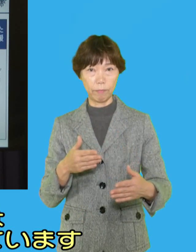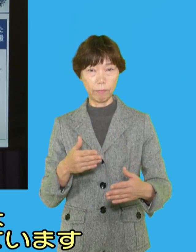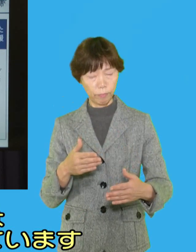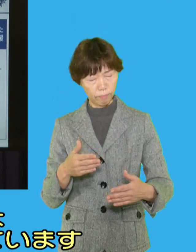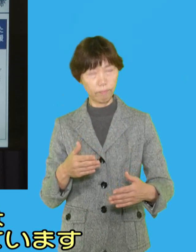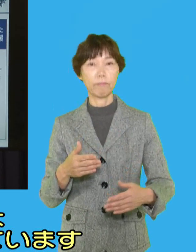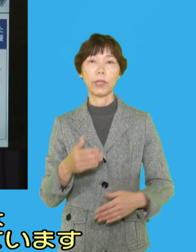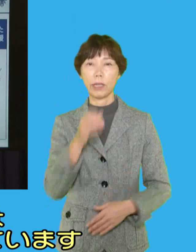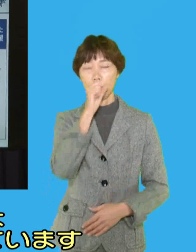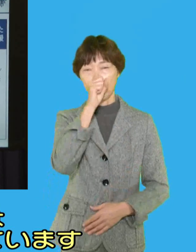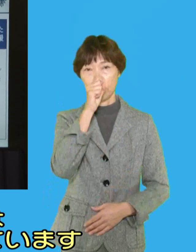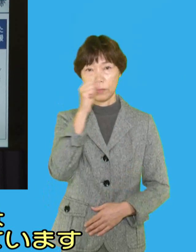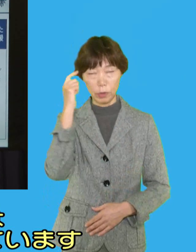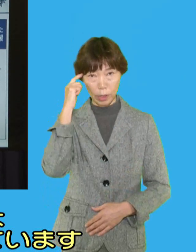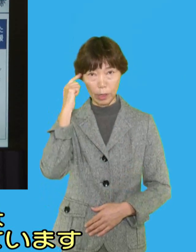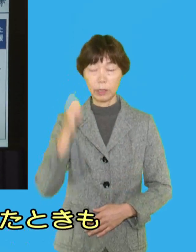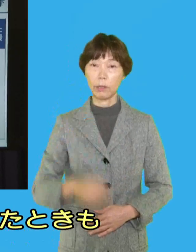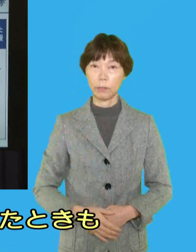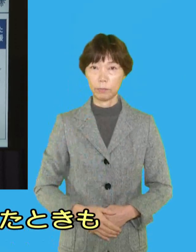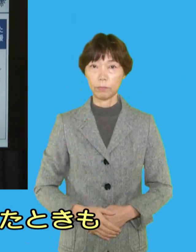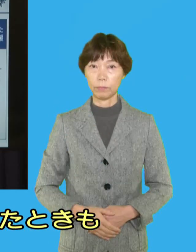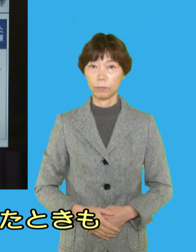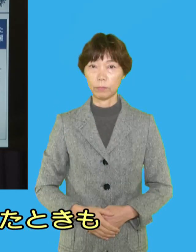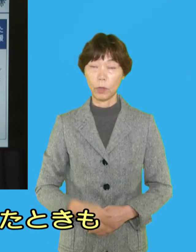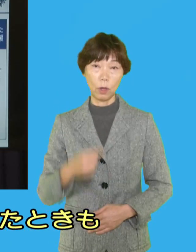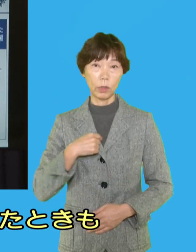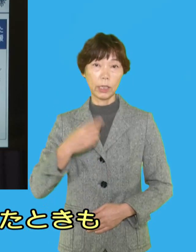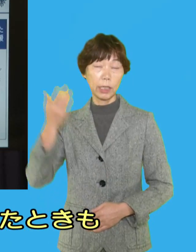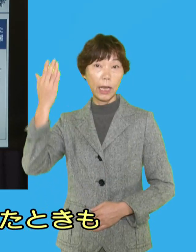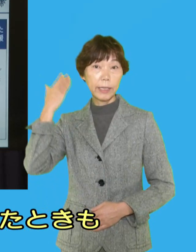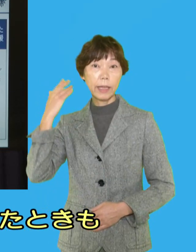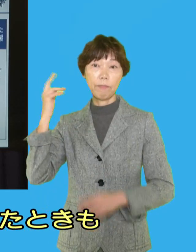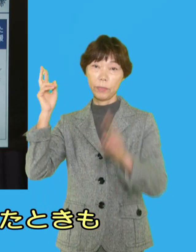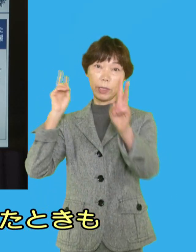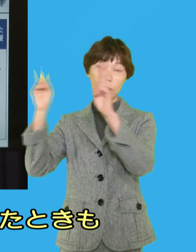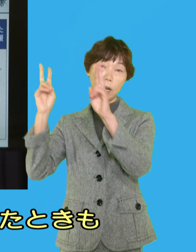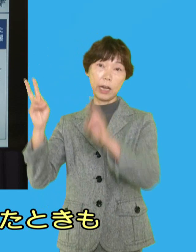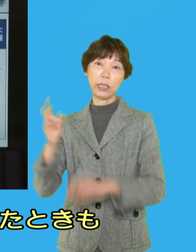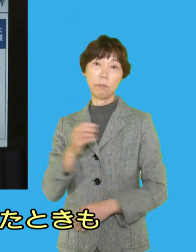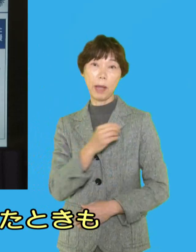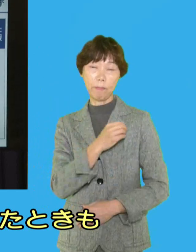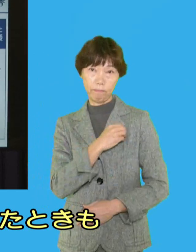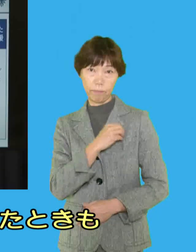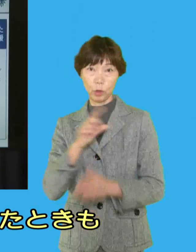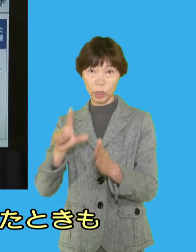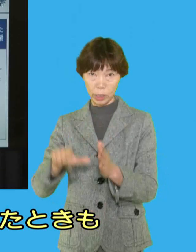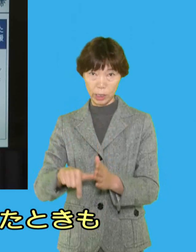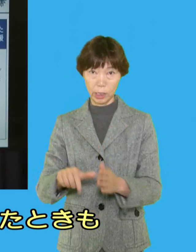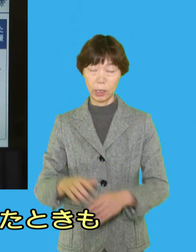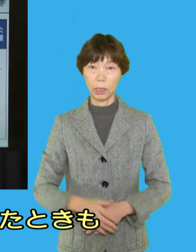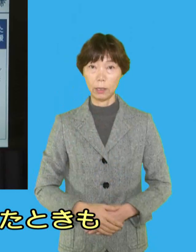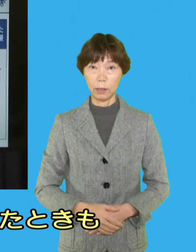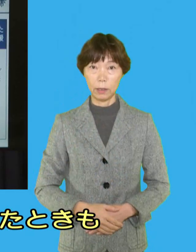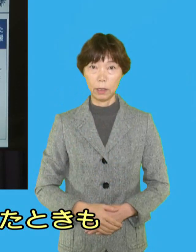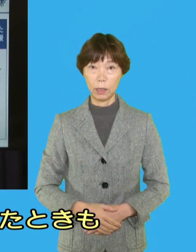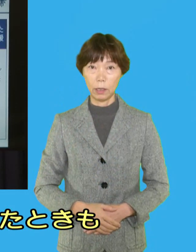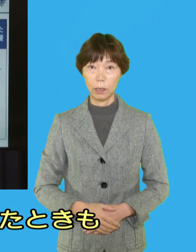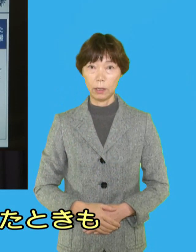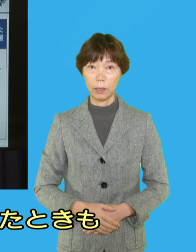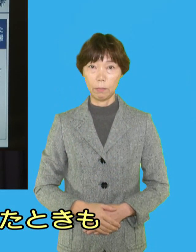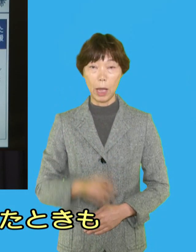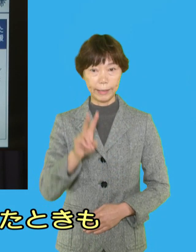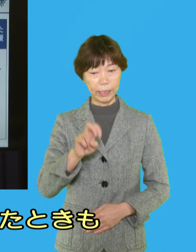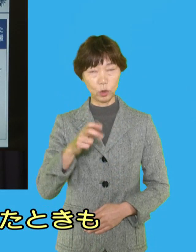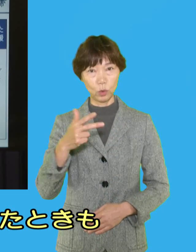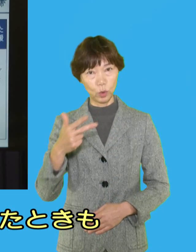に考えております。私が以前、まあ、サラリーマンを会社員をしていた時もですね、まあ、